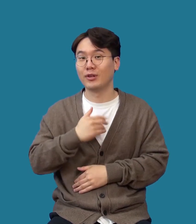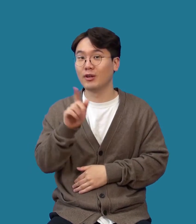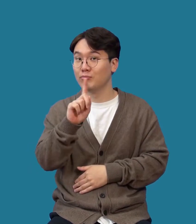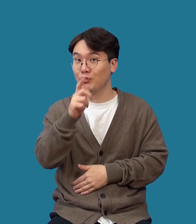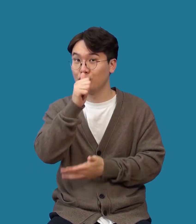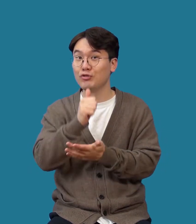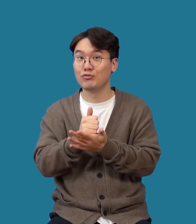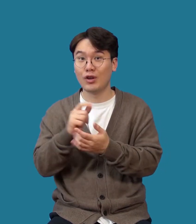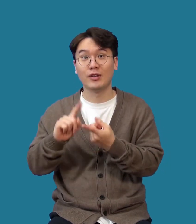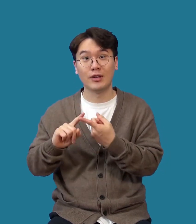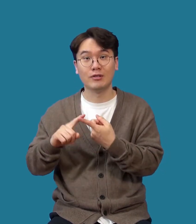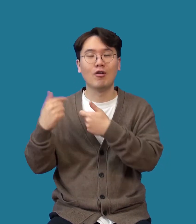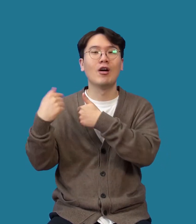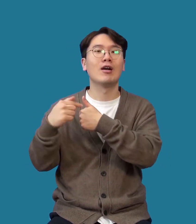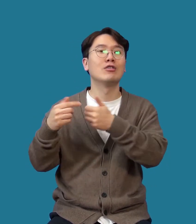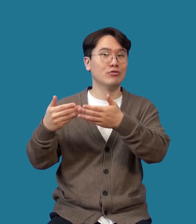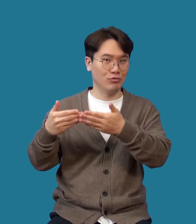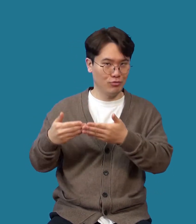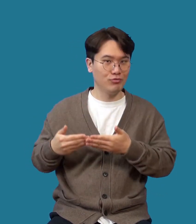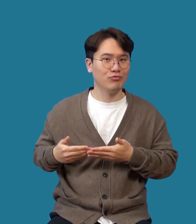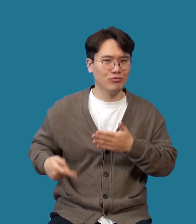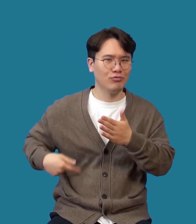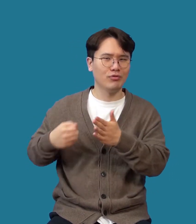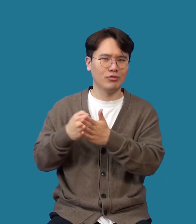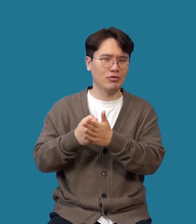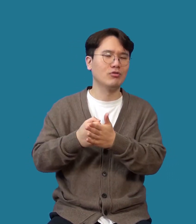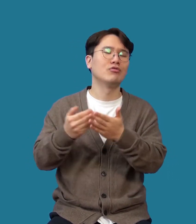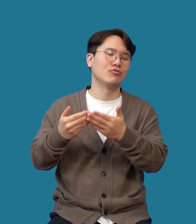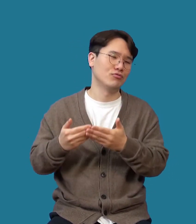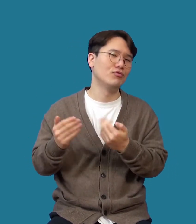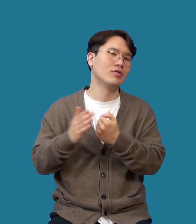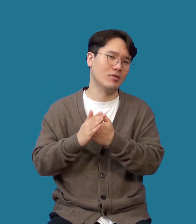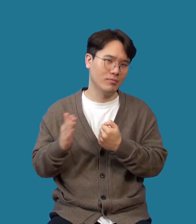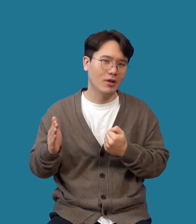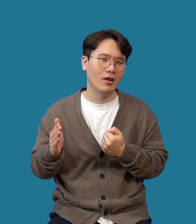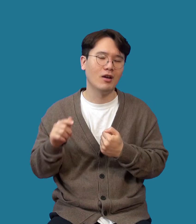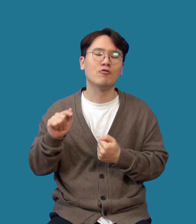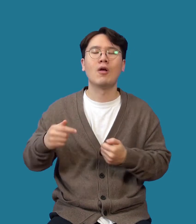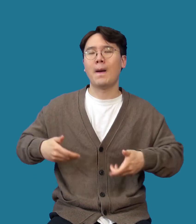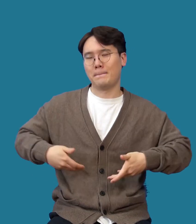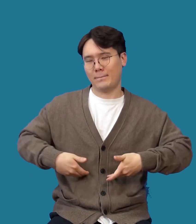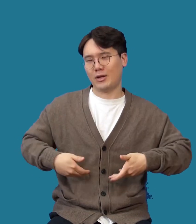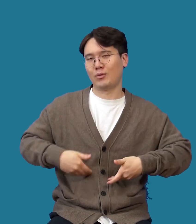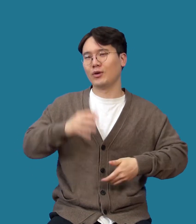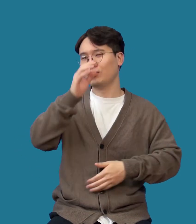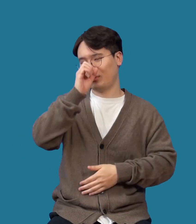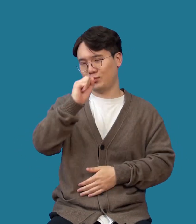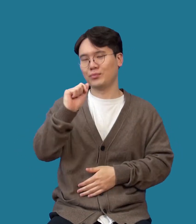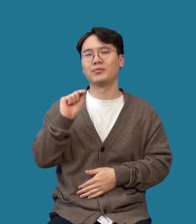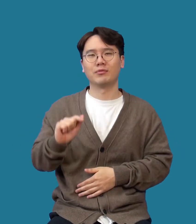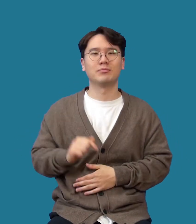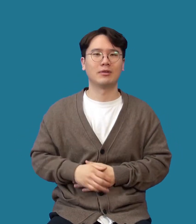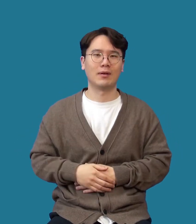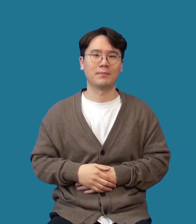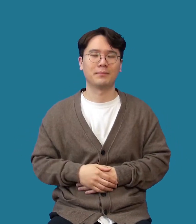죄인지를 가르쳐주고 규정을 해주니까 그건 꼭 필요한 것이고 선한 것입니다.